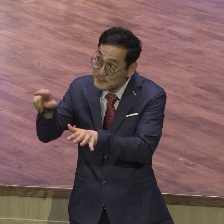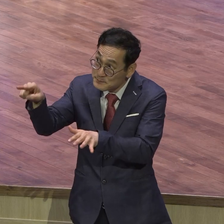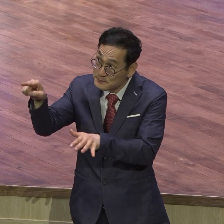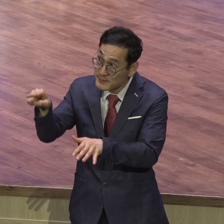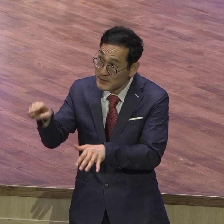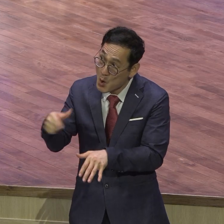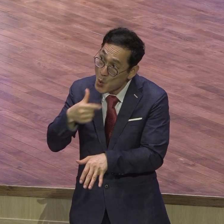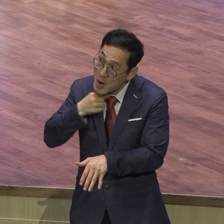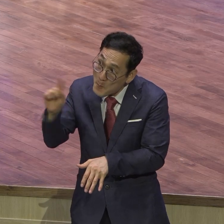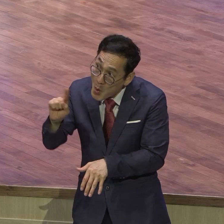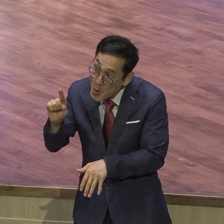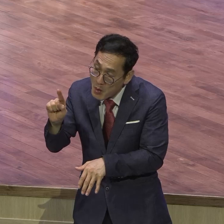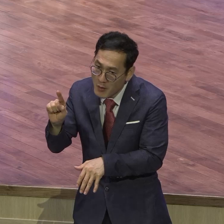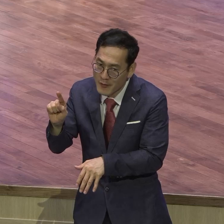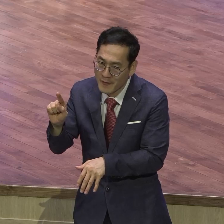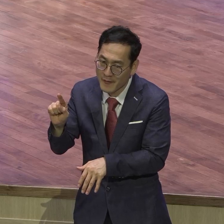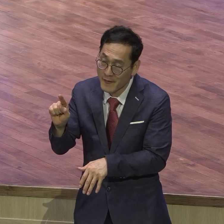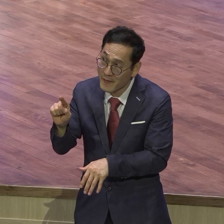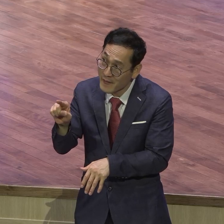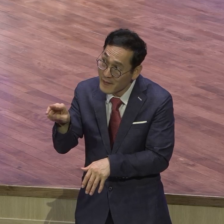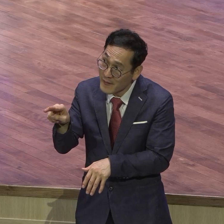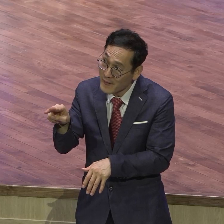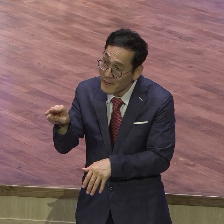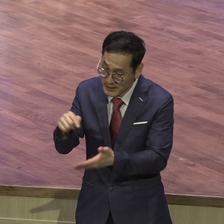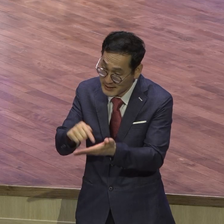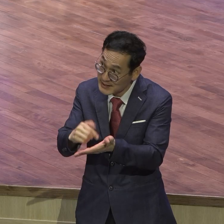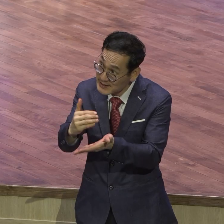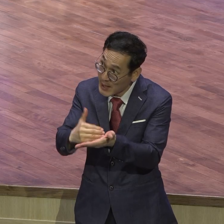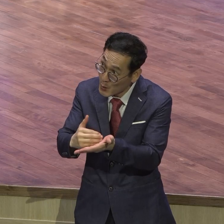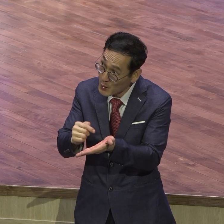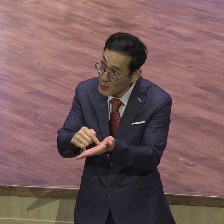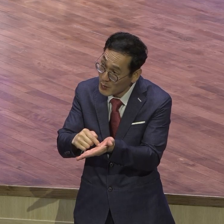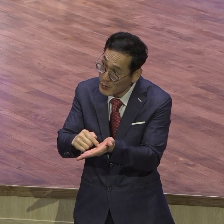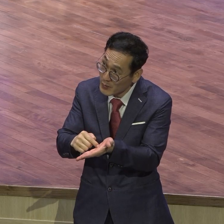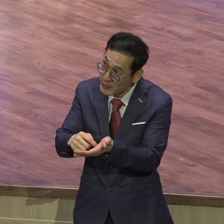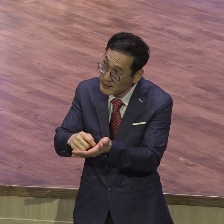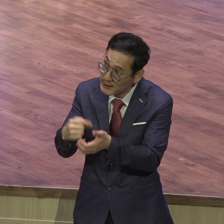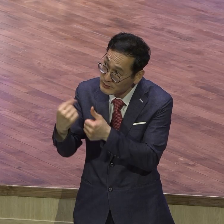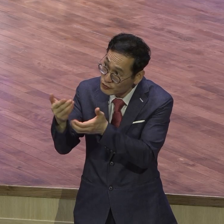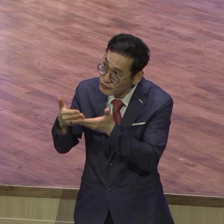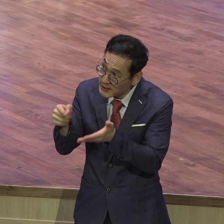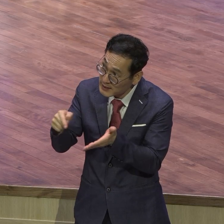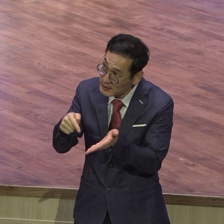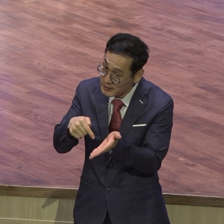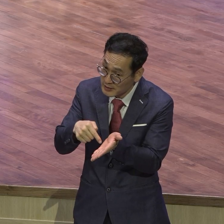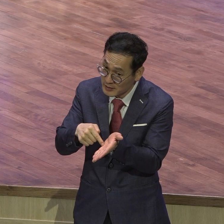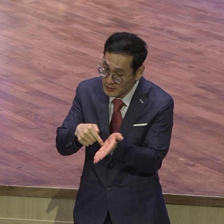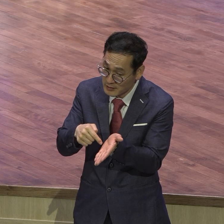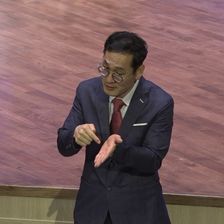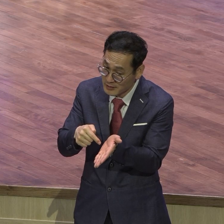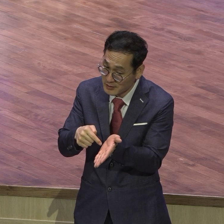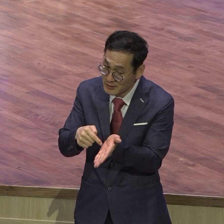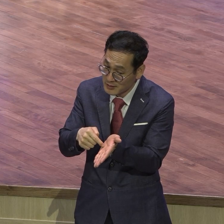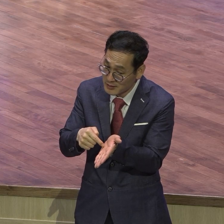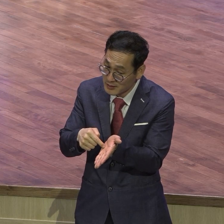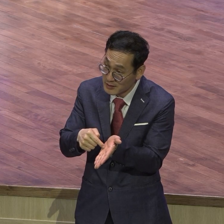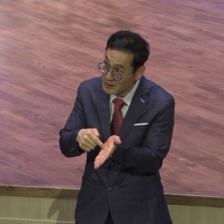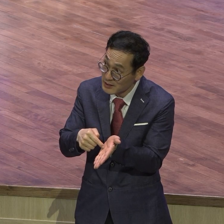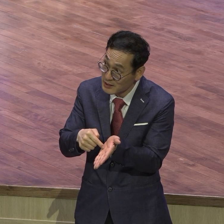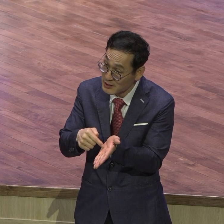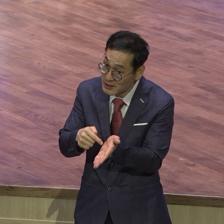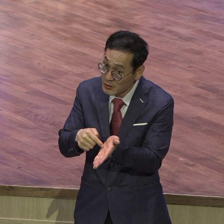뭘 원해서 왜 이 문제를 주었는가 이 문제가 지금 이 문제 의미가